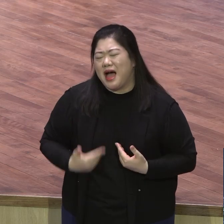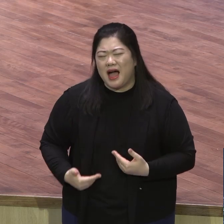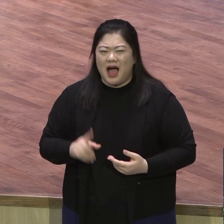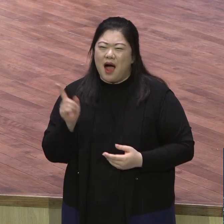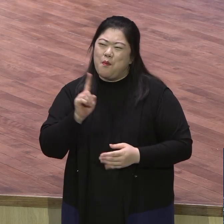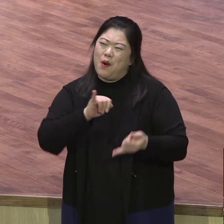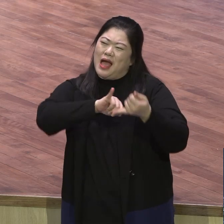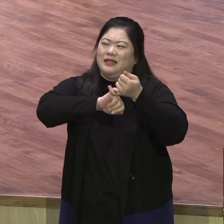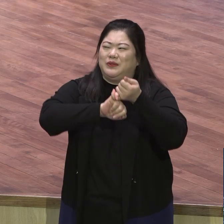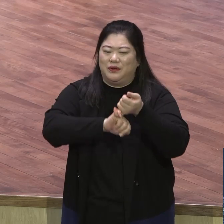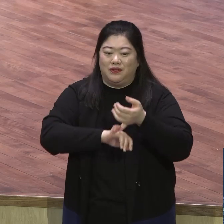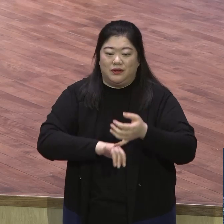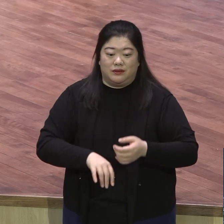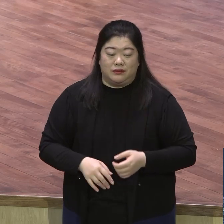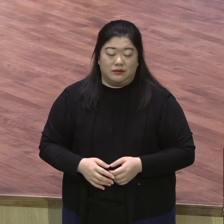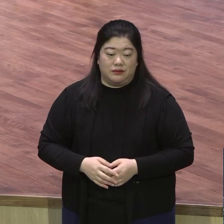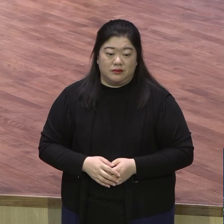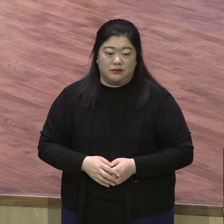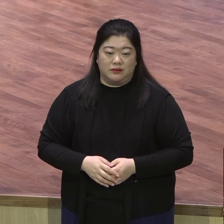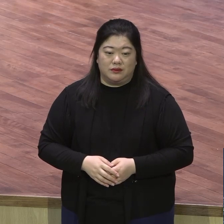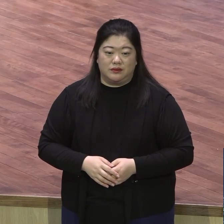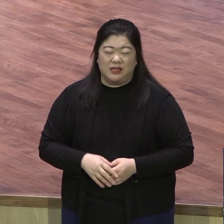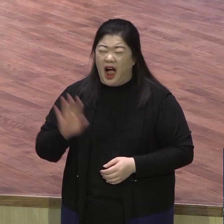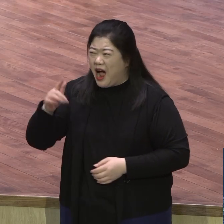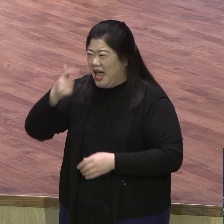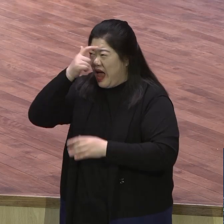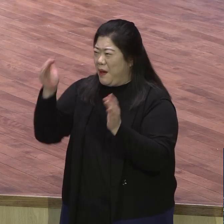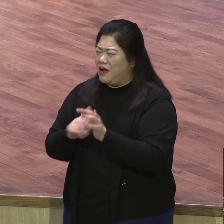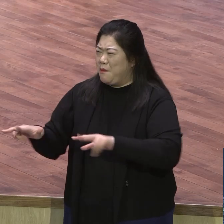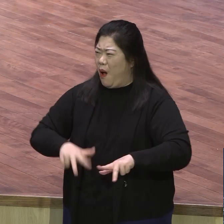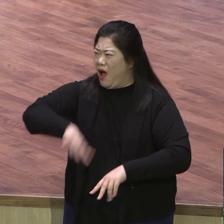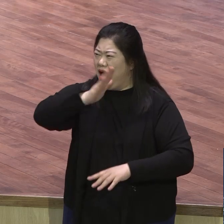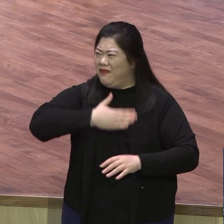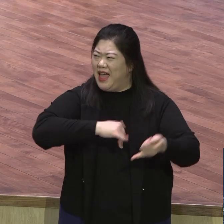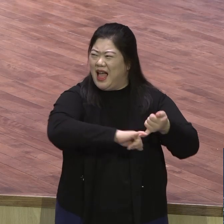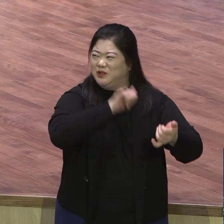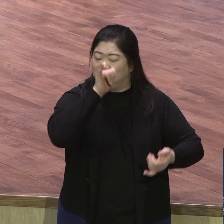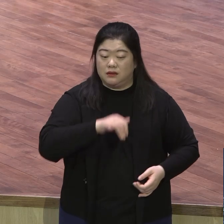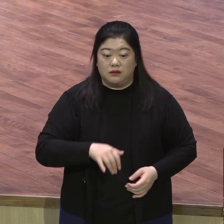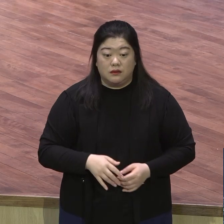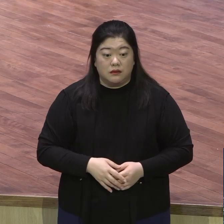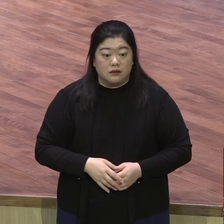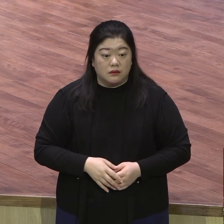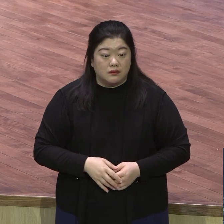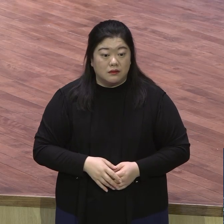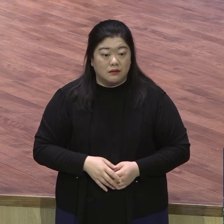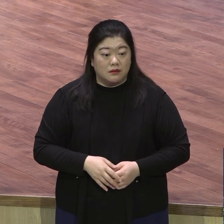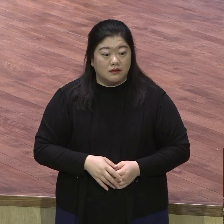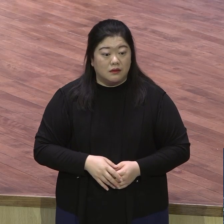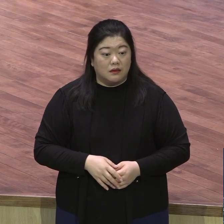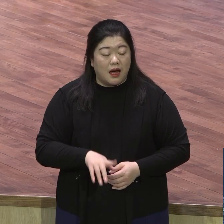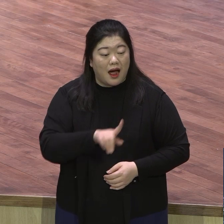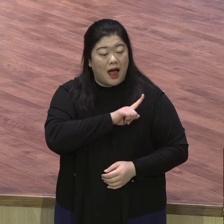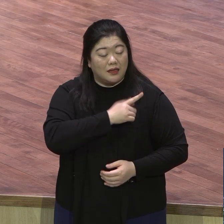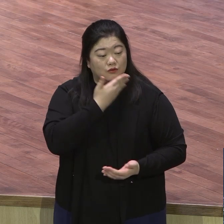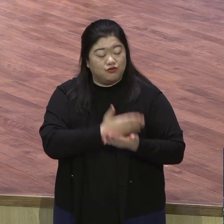빨리 내가 예배도 빨리 일부러 가야 그렇습니까? 우선순위 제 우선순위